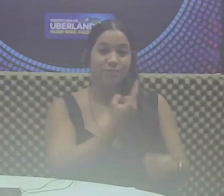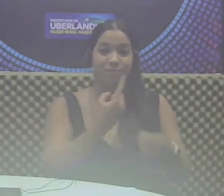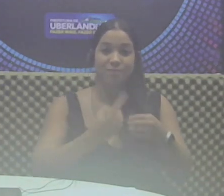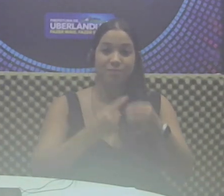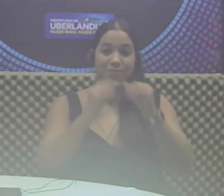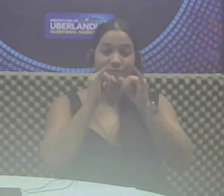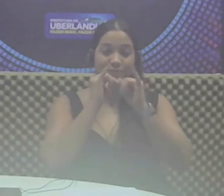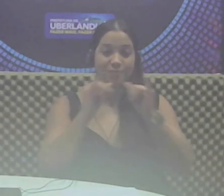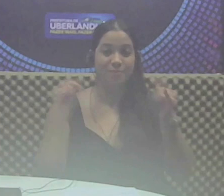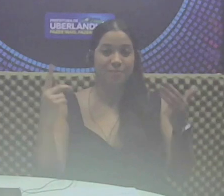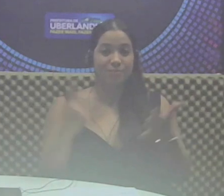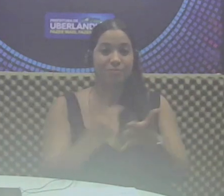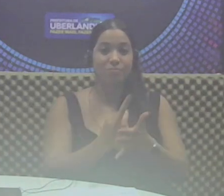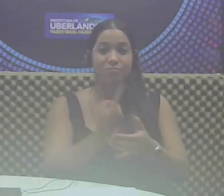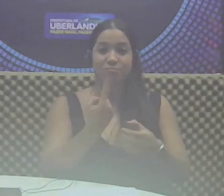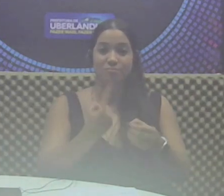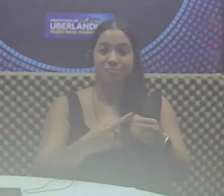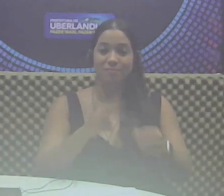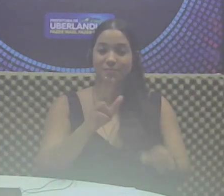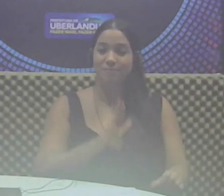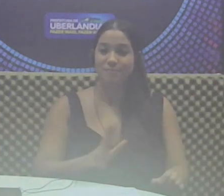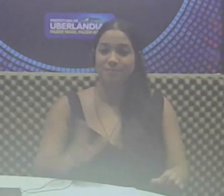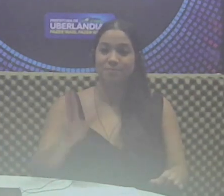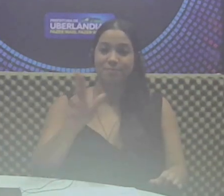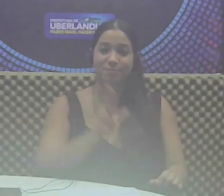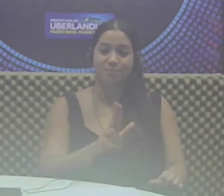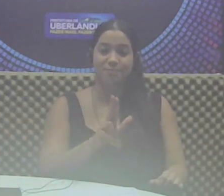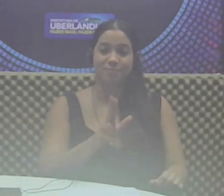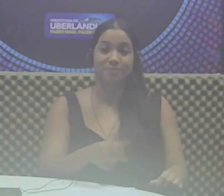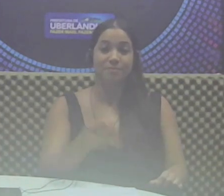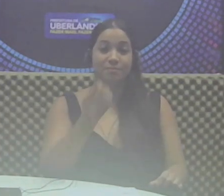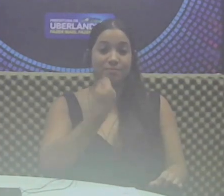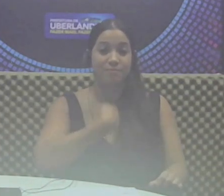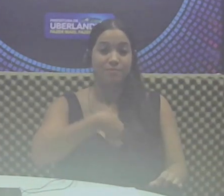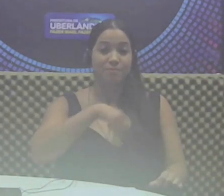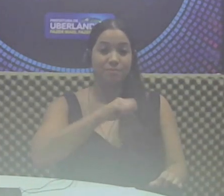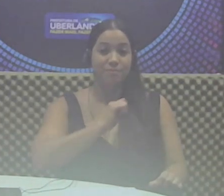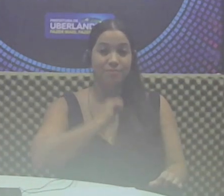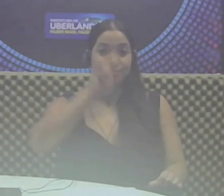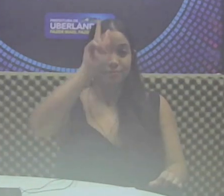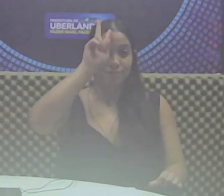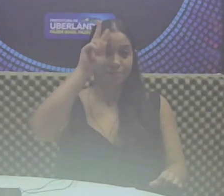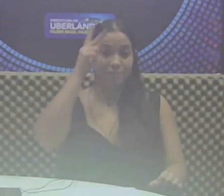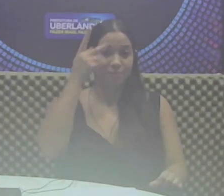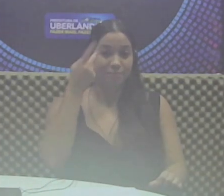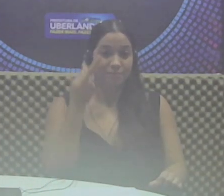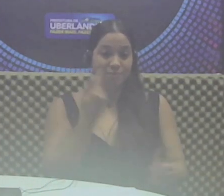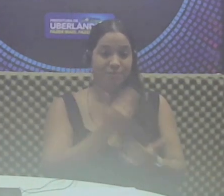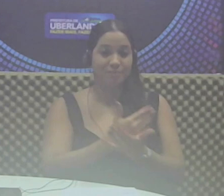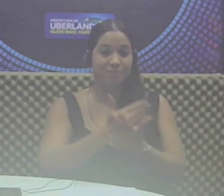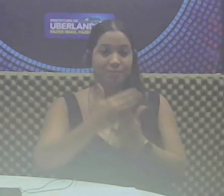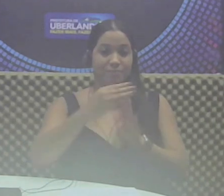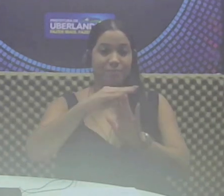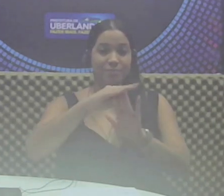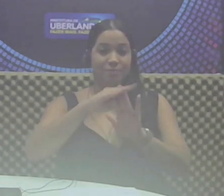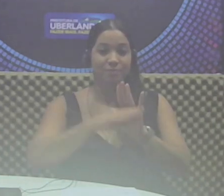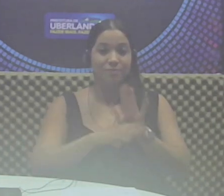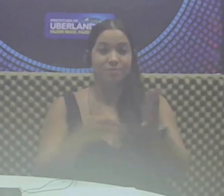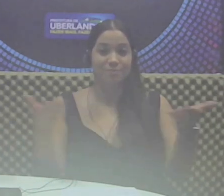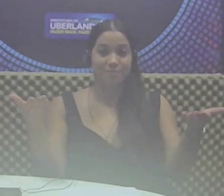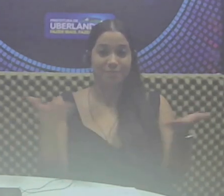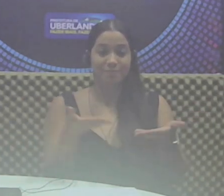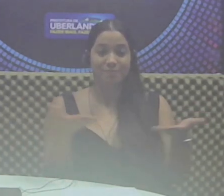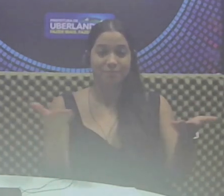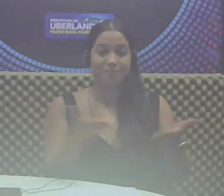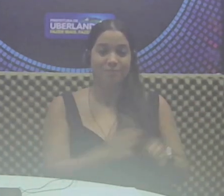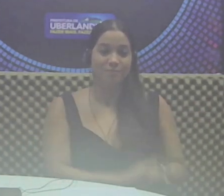Cidade com um boletim de notícias sobre o que de fato acontece em Uberlândia. Eu sou Smênia Keller e começamos com os destaques da edição